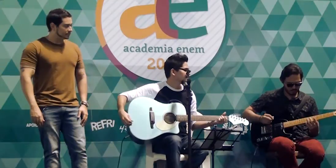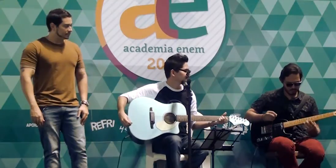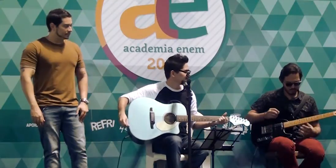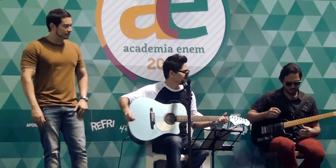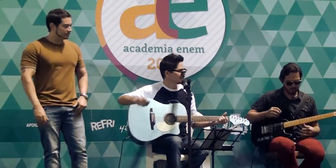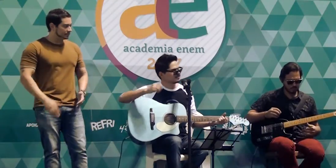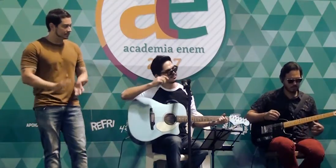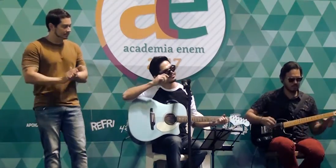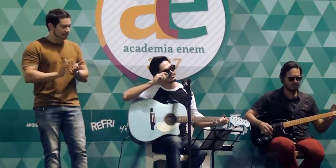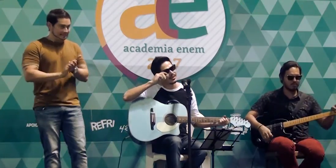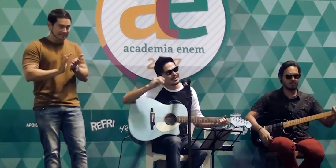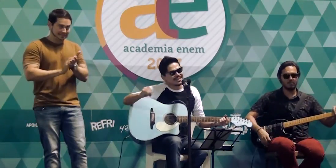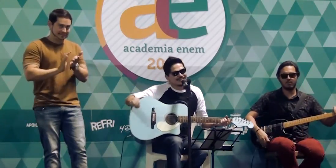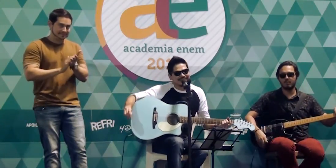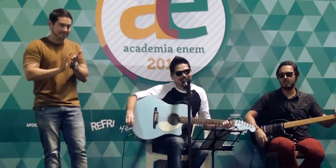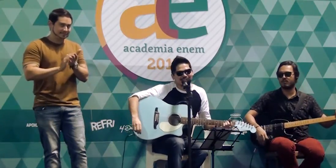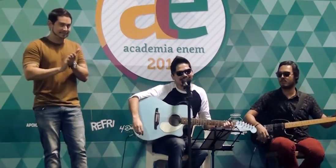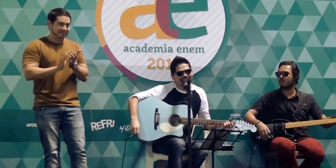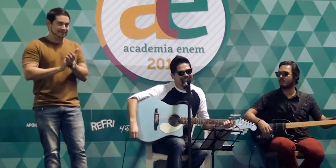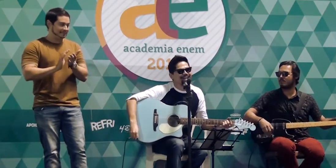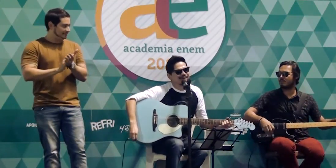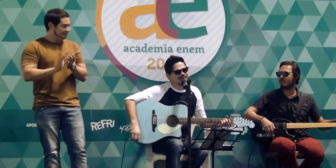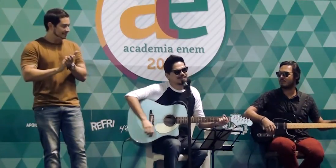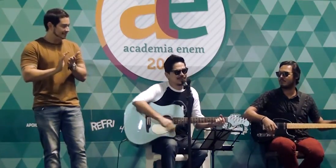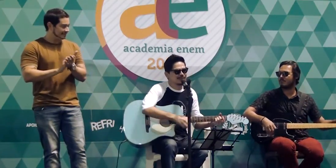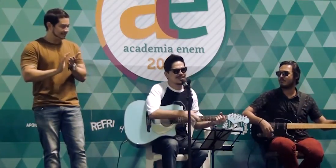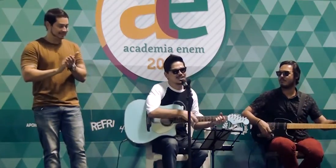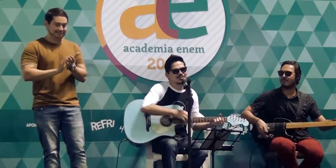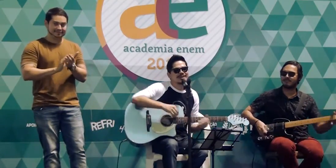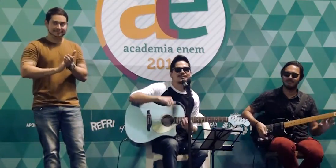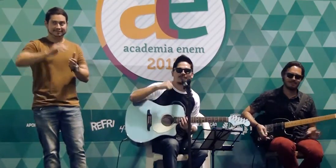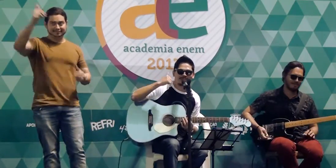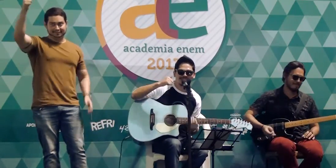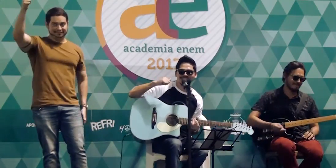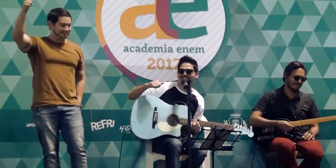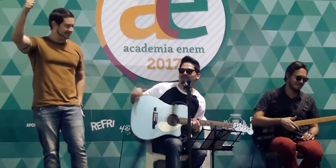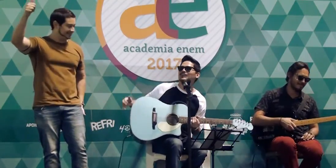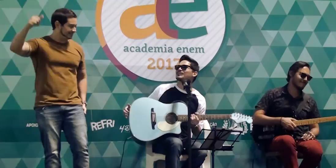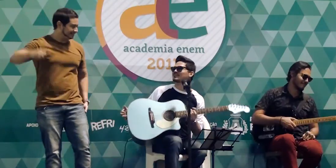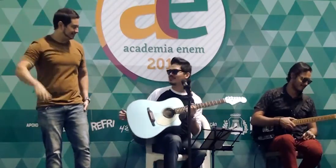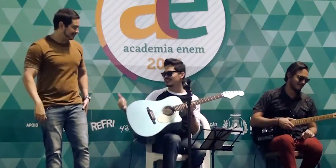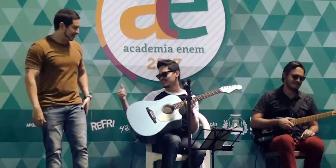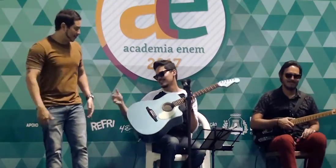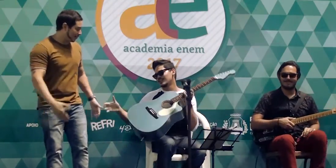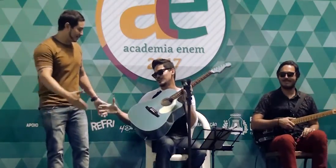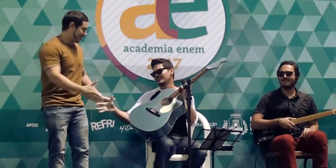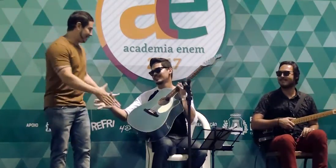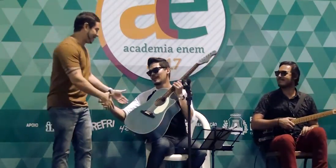Valeu, galera. Até a próxima. Prazer.